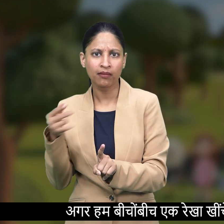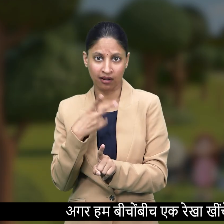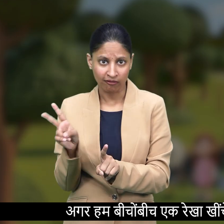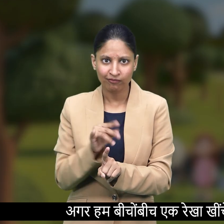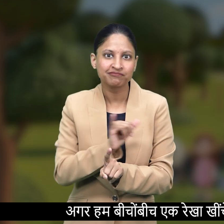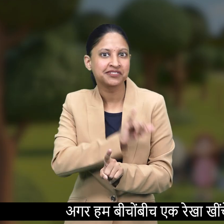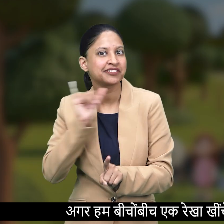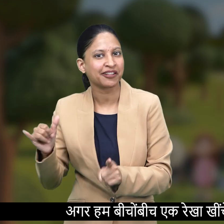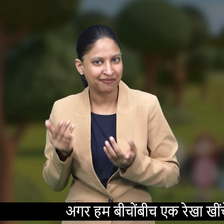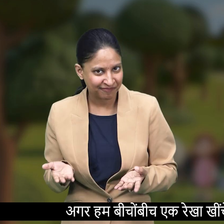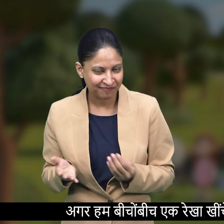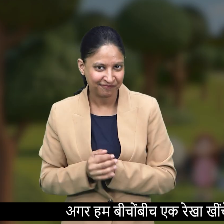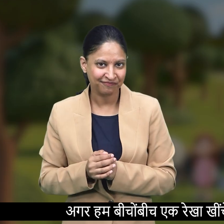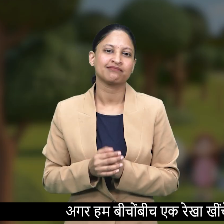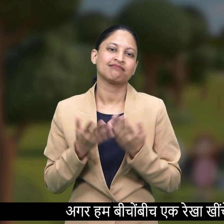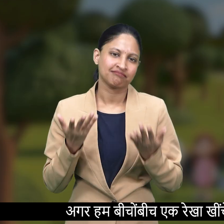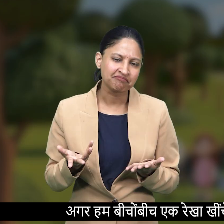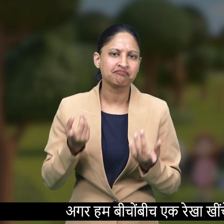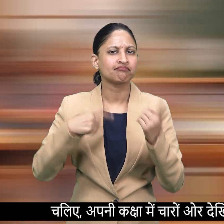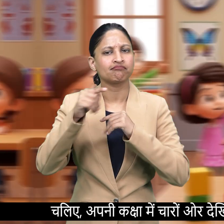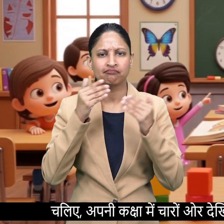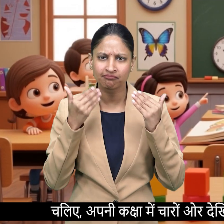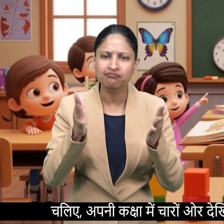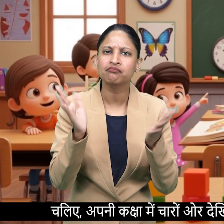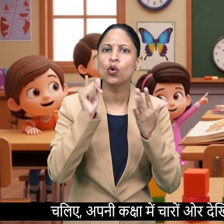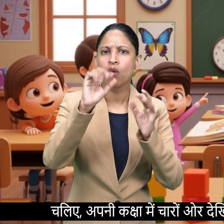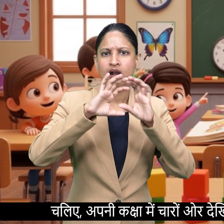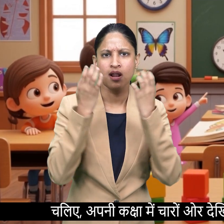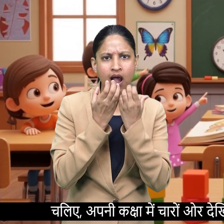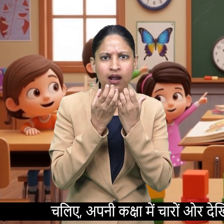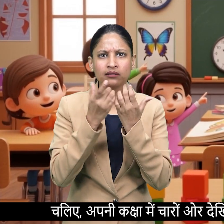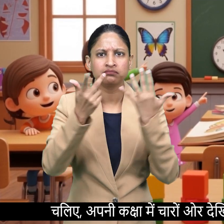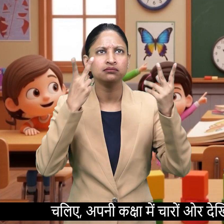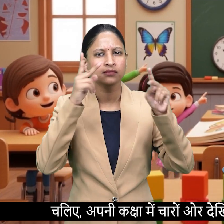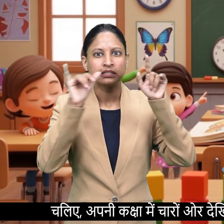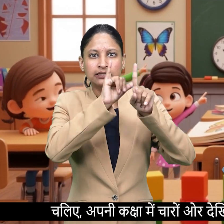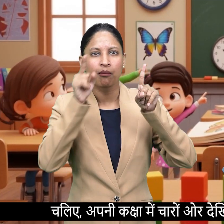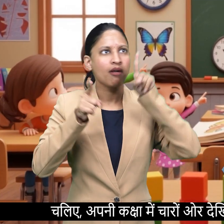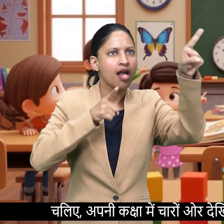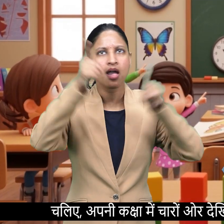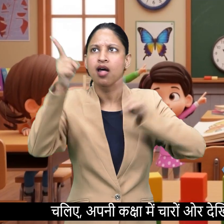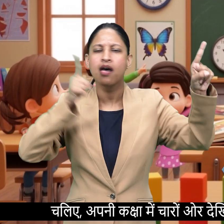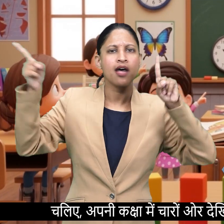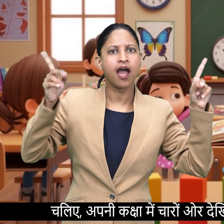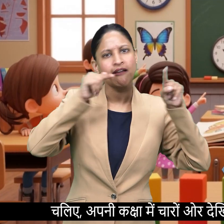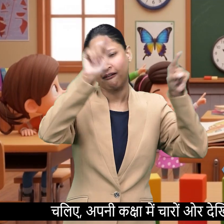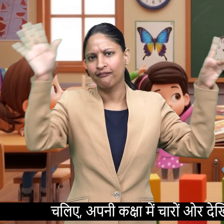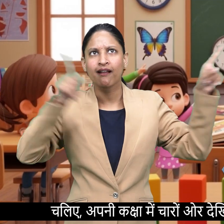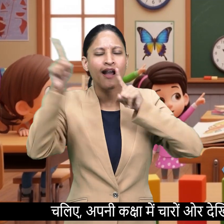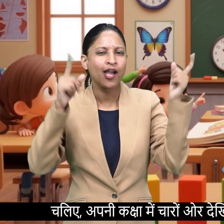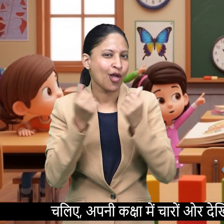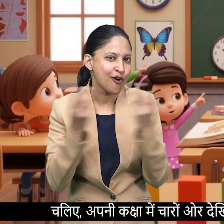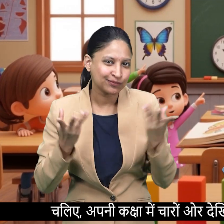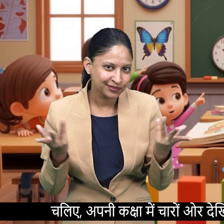बाजू एकदम एक जैसे दिखती है। चलिए अपनी कक्षा में चारों ओर देखिए, आप कितनी सममित वस्तुएं